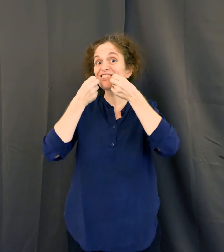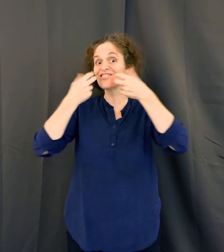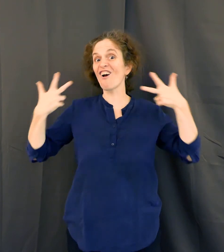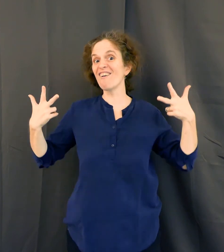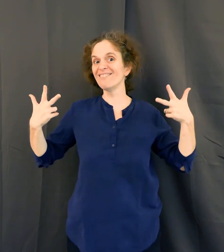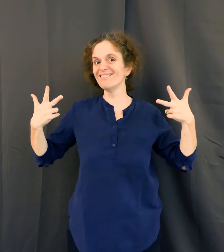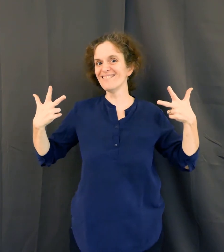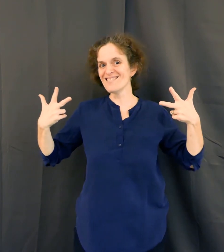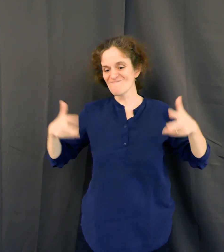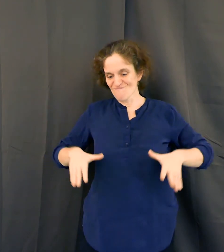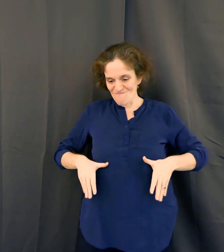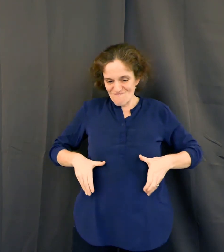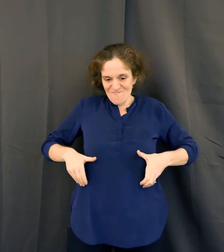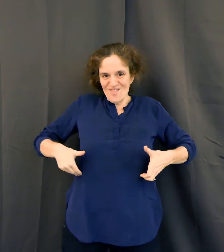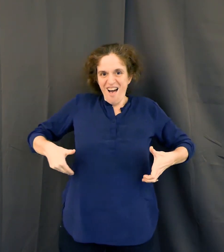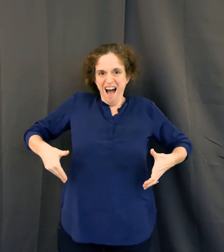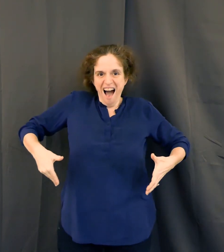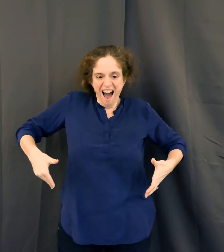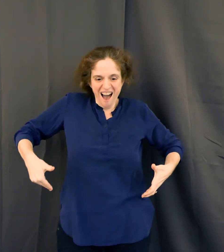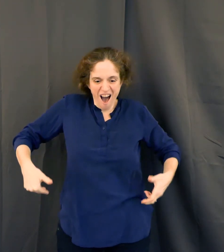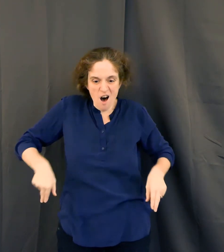il y a un chat, bien gros,